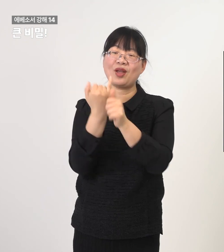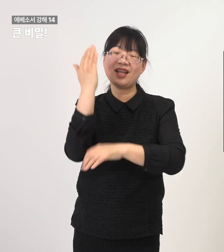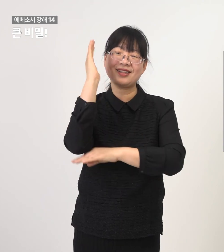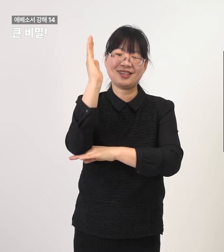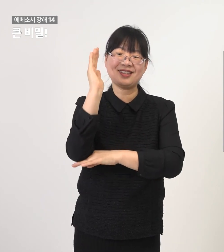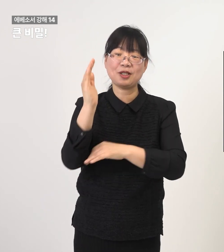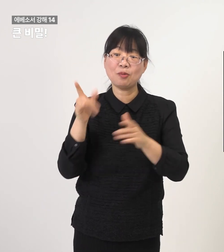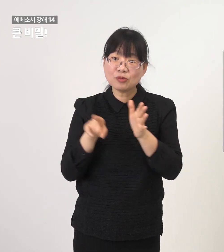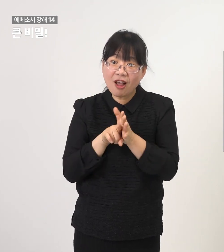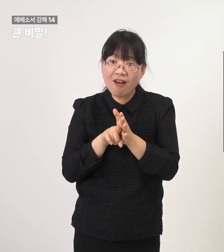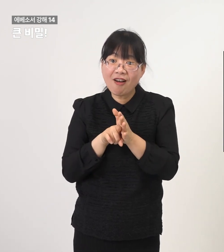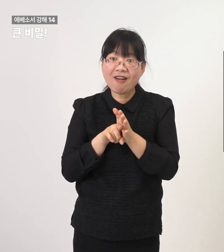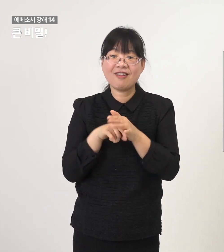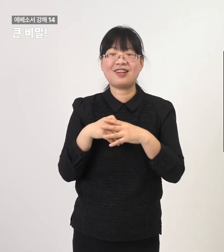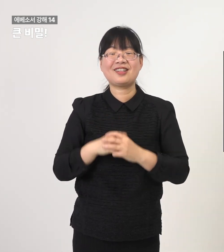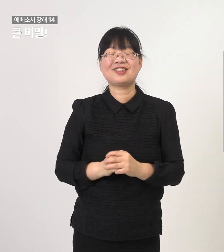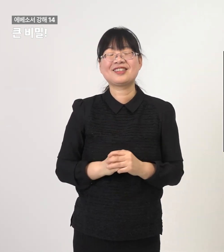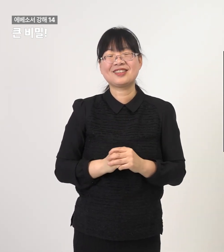스토리예요. 믿습니까?